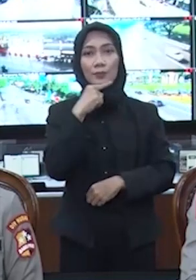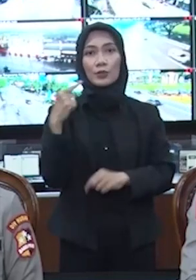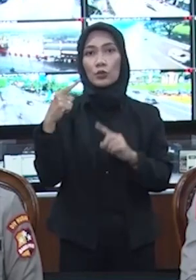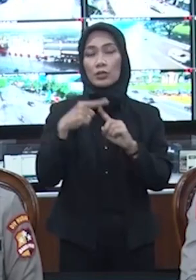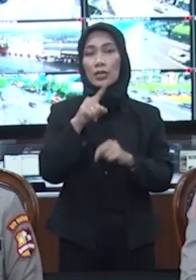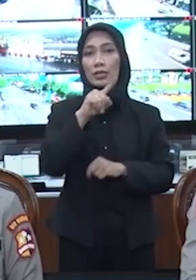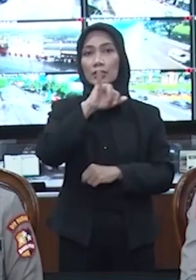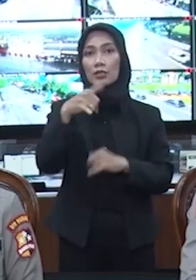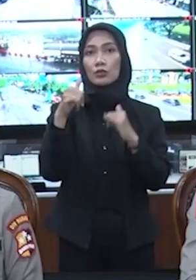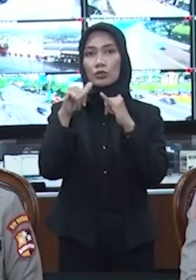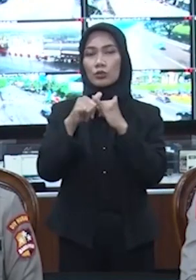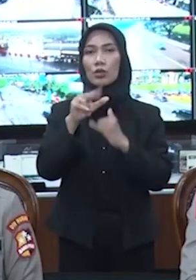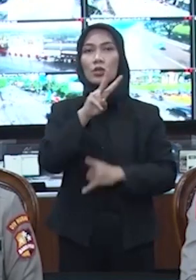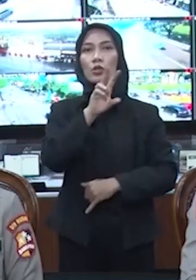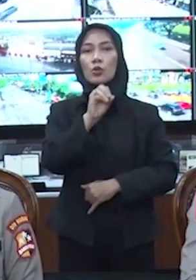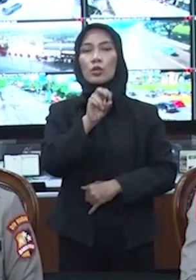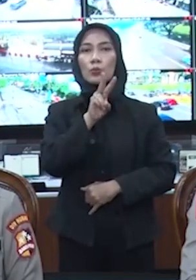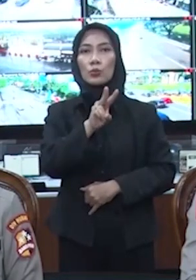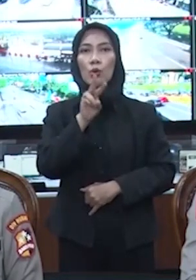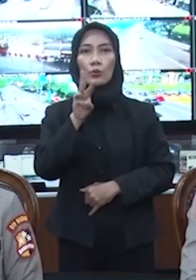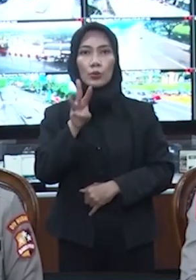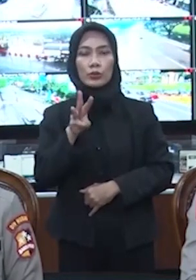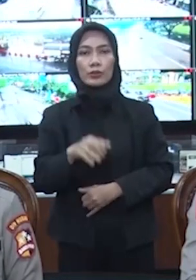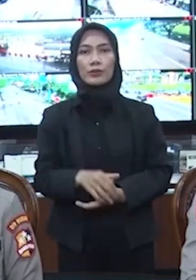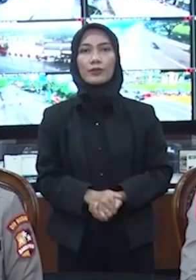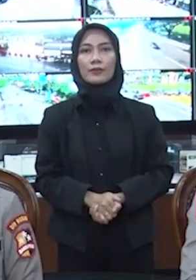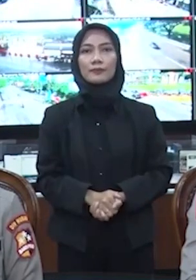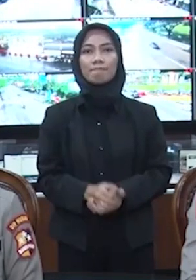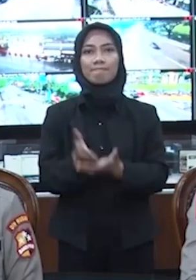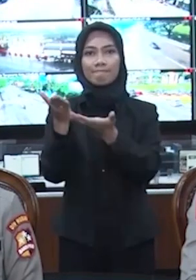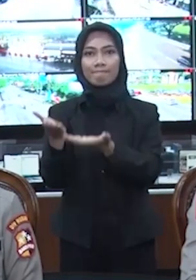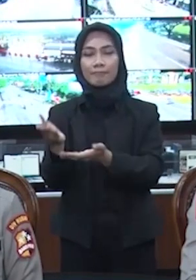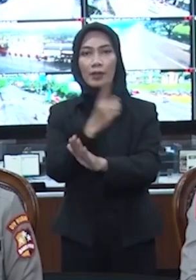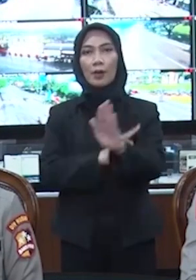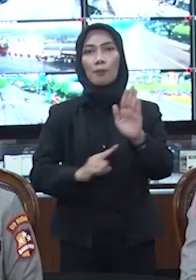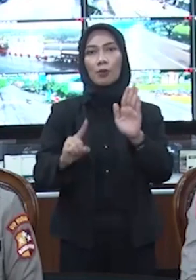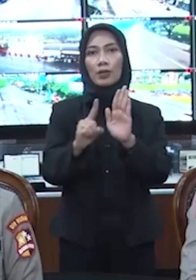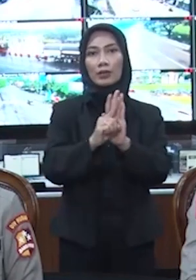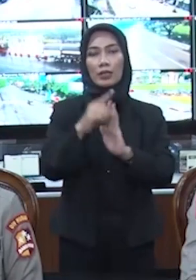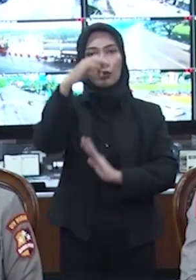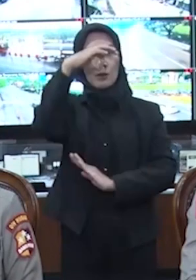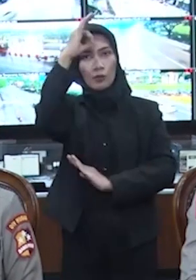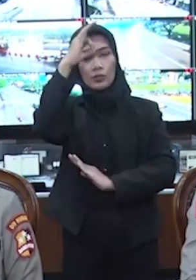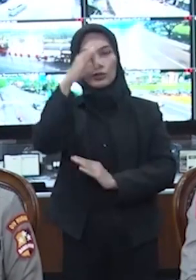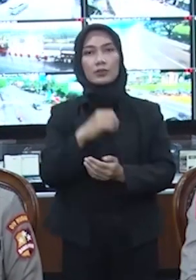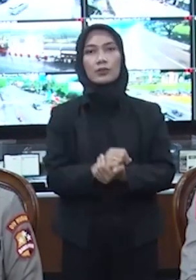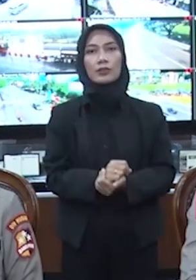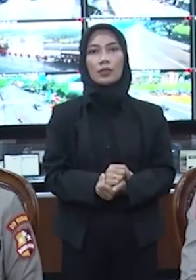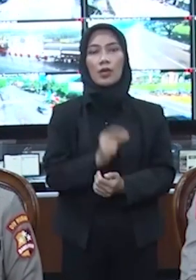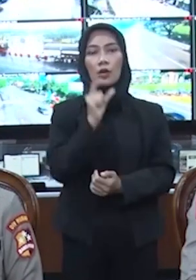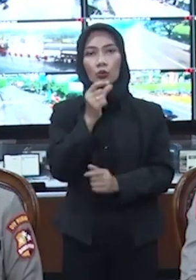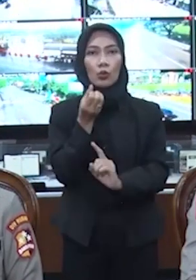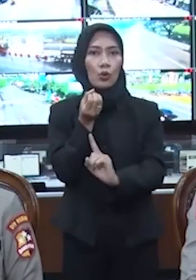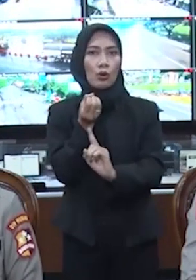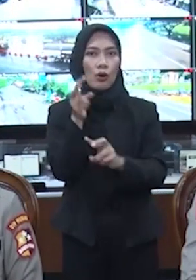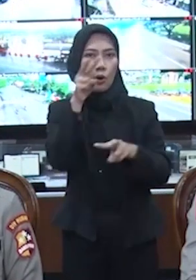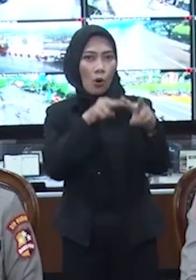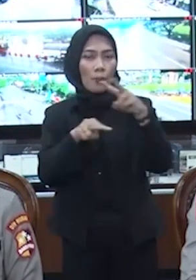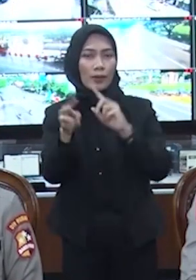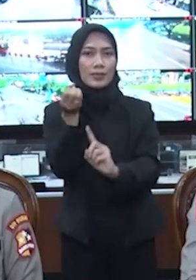1 Januari 2023 saya selaku juru bicara Polri dalam operasi lilin Tahun